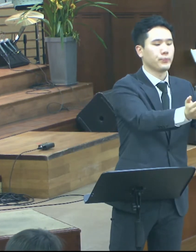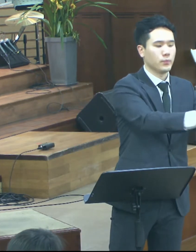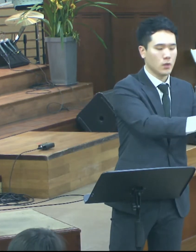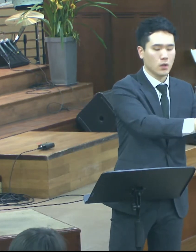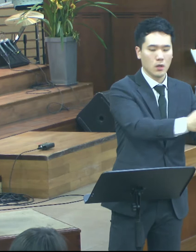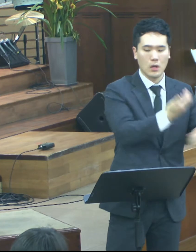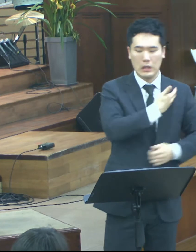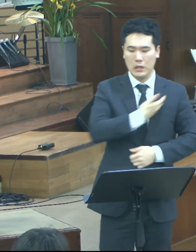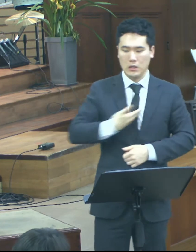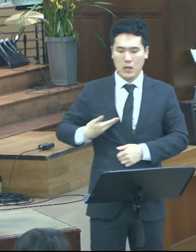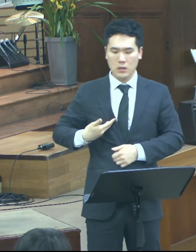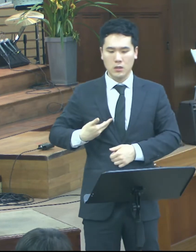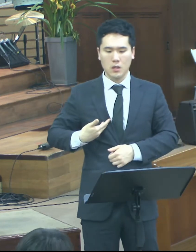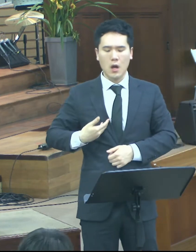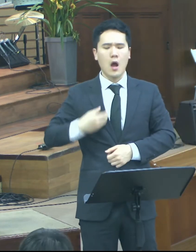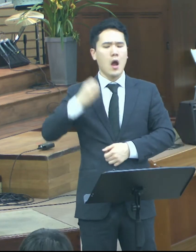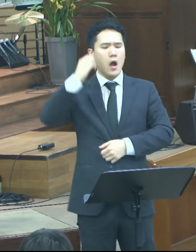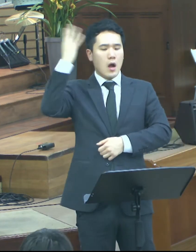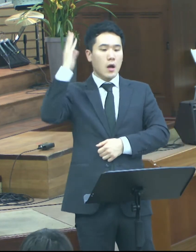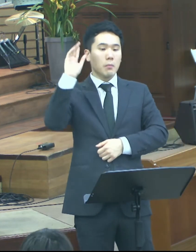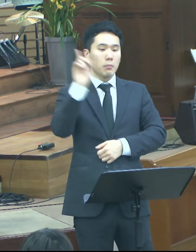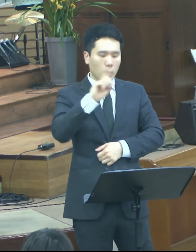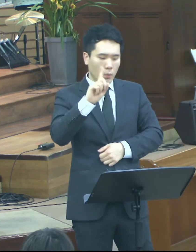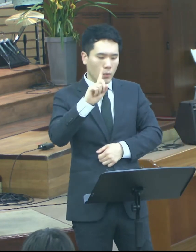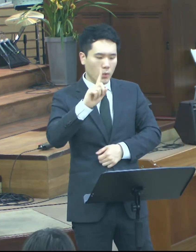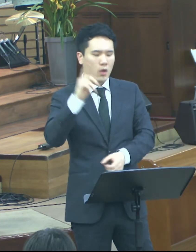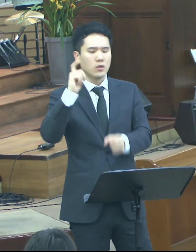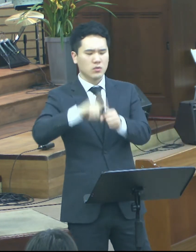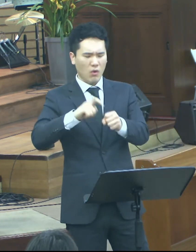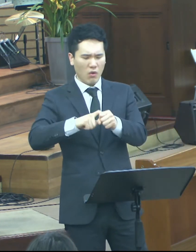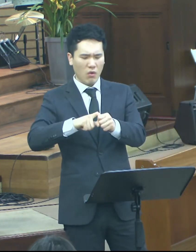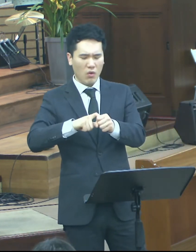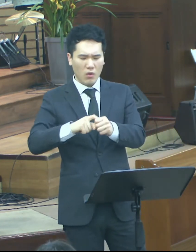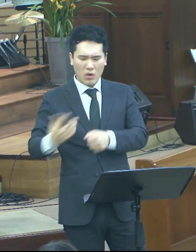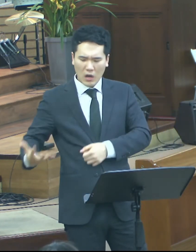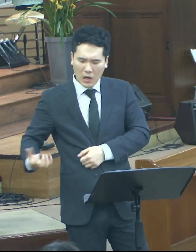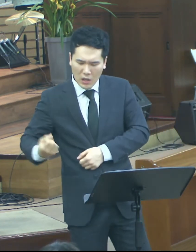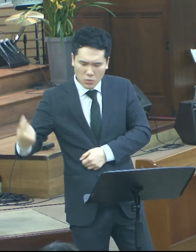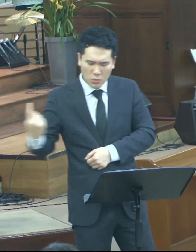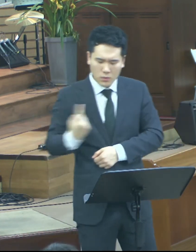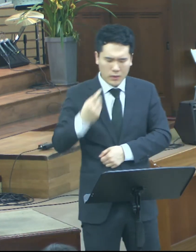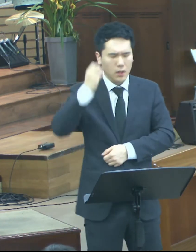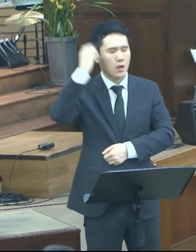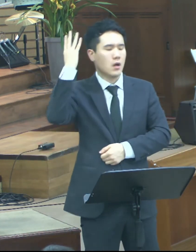걸 깜빡했습니다. 떡이 딱 1개밖에 없었어요. 빵이에요. 빵이 딱 하나였어요.